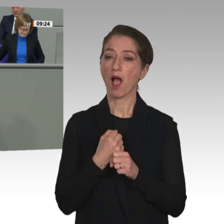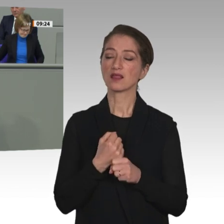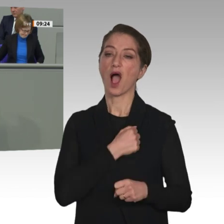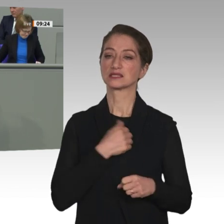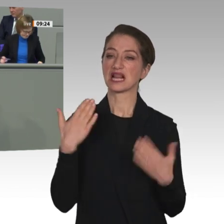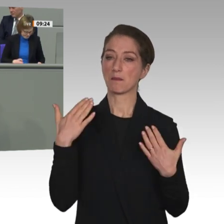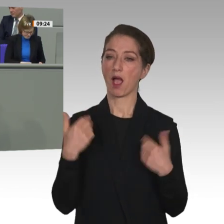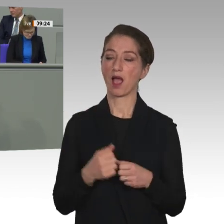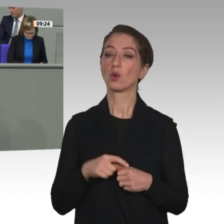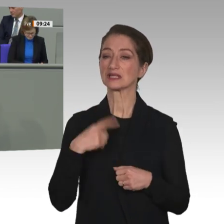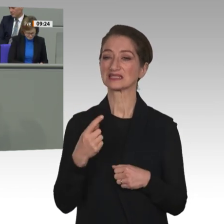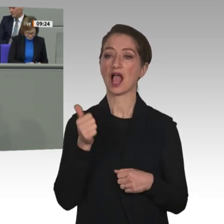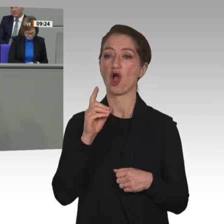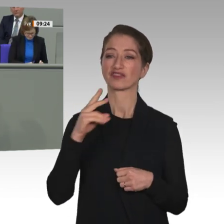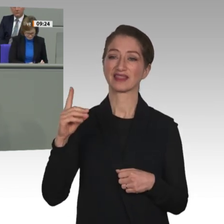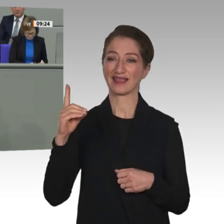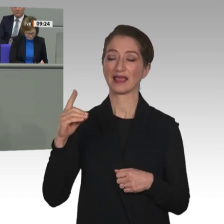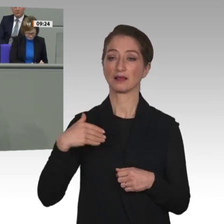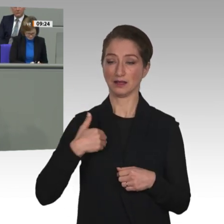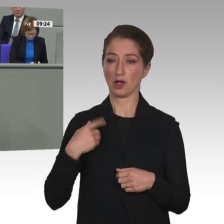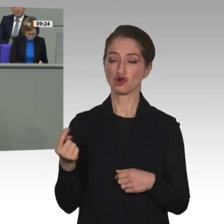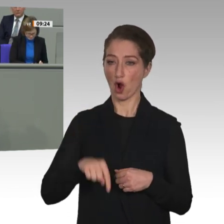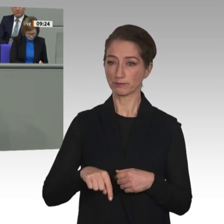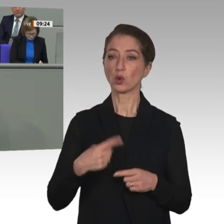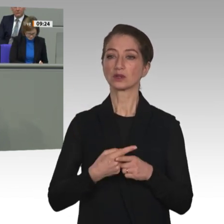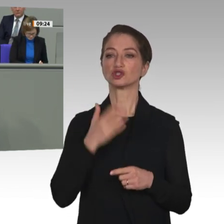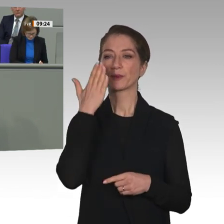jetzt kommen wir als AfD und halten Ihnen den Spiegel vor.